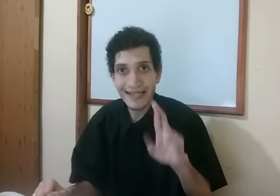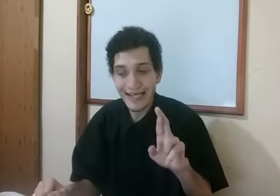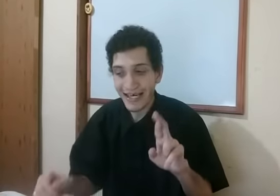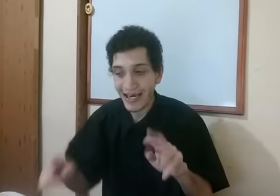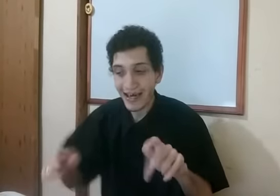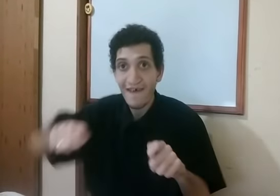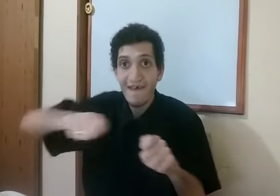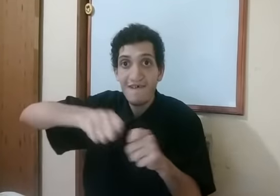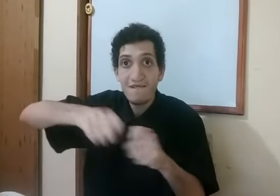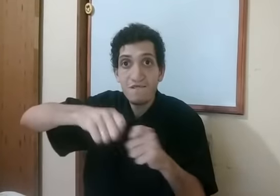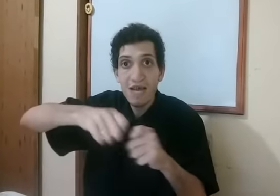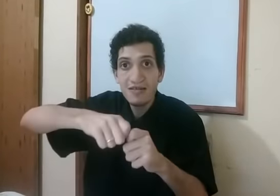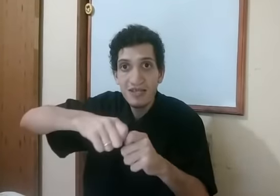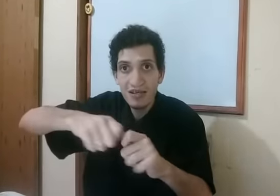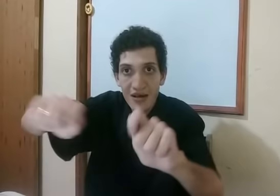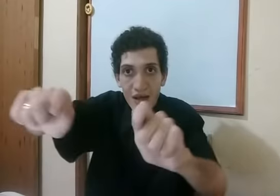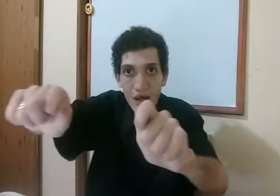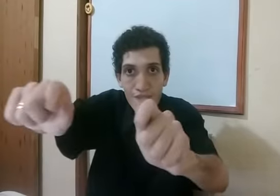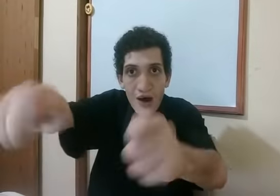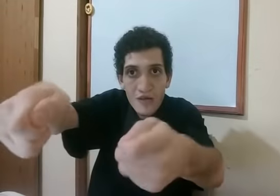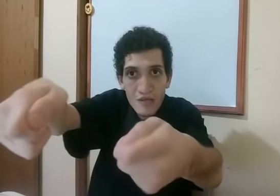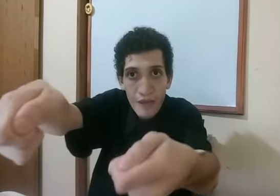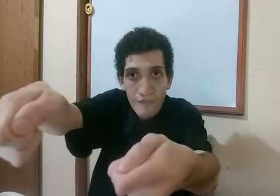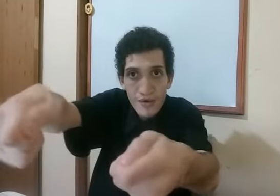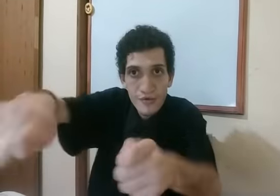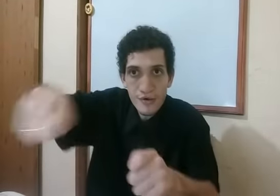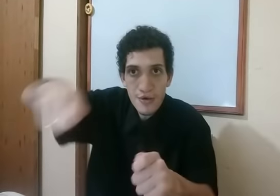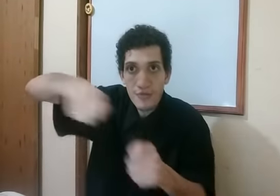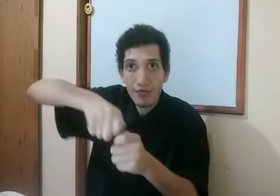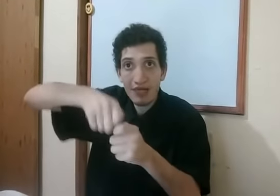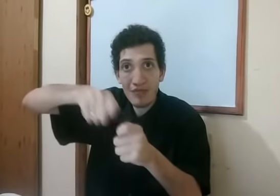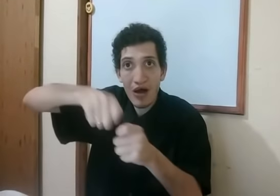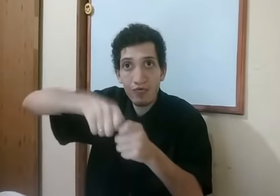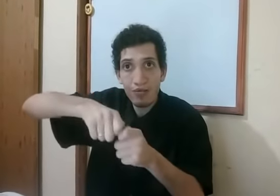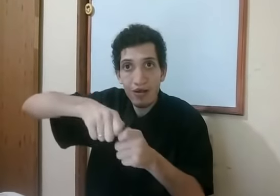Fazer, fazer, mão de matar piolho, uma em cima da outra.